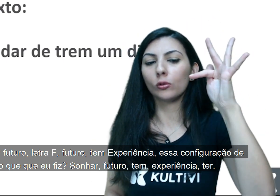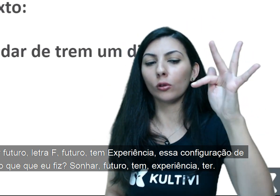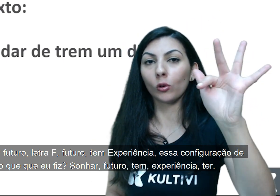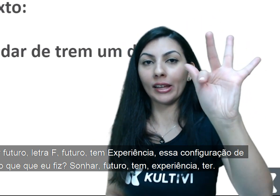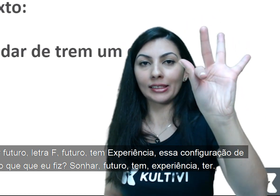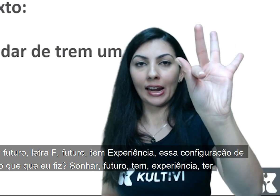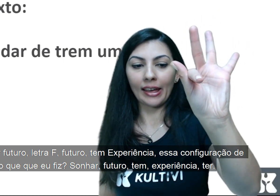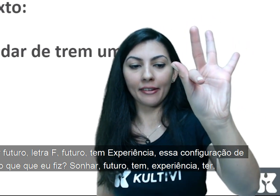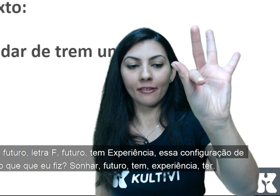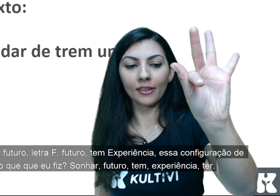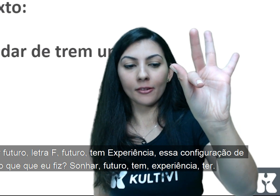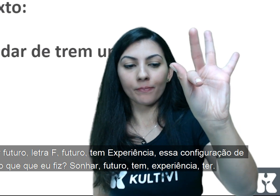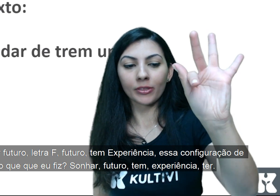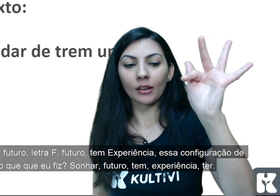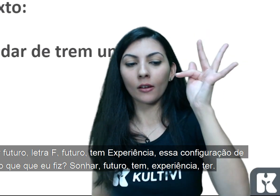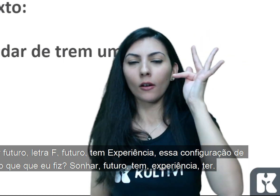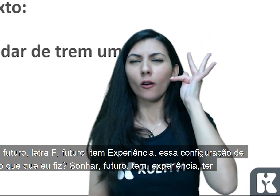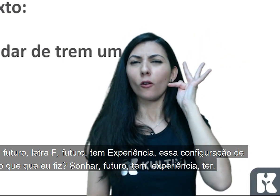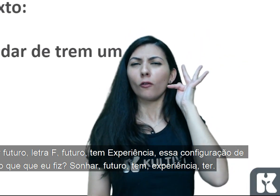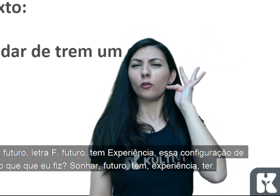Futuro Letra F